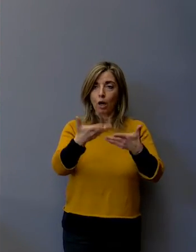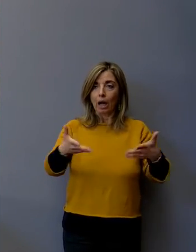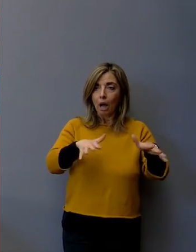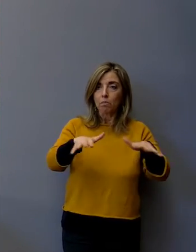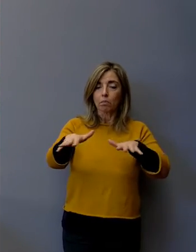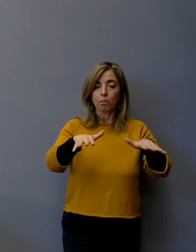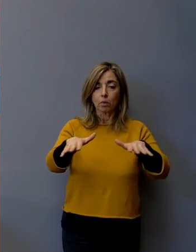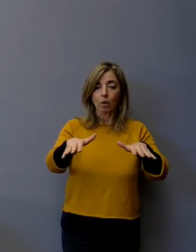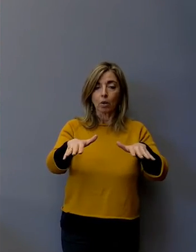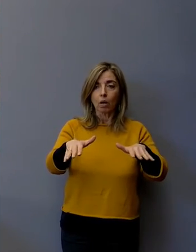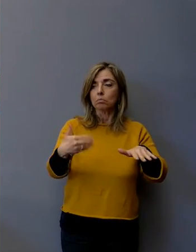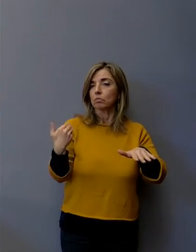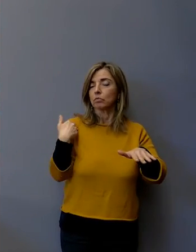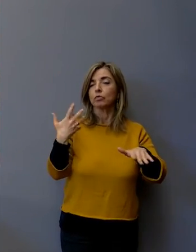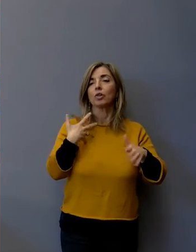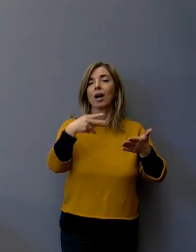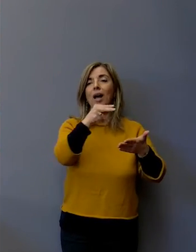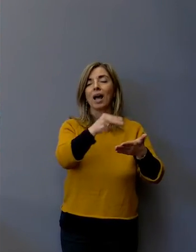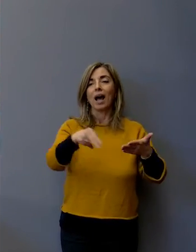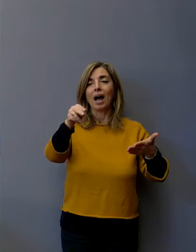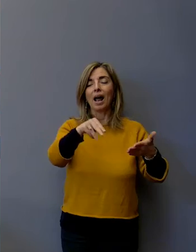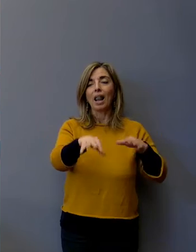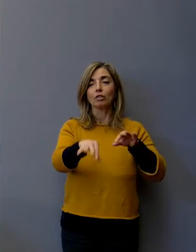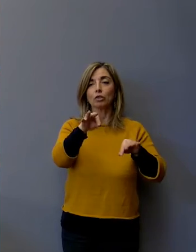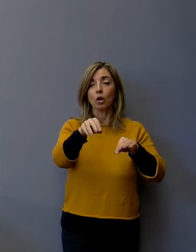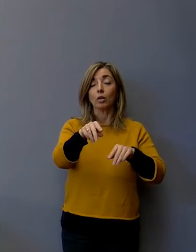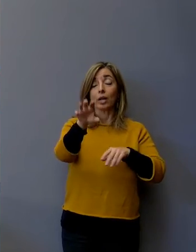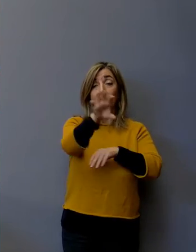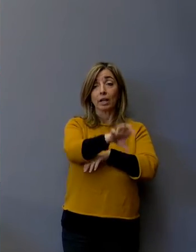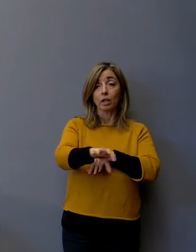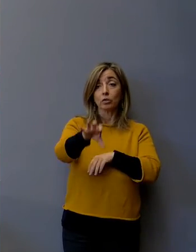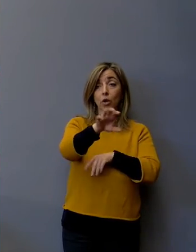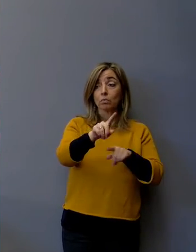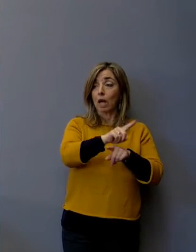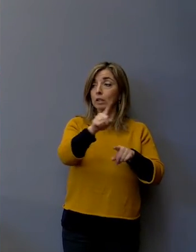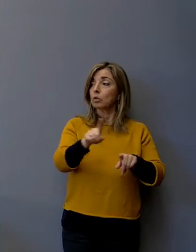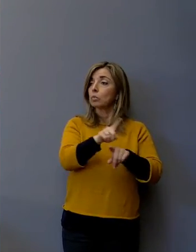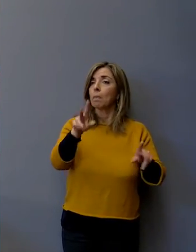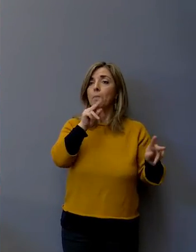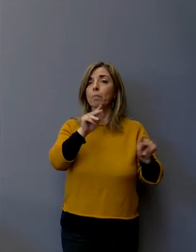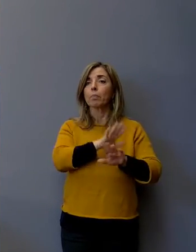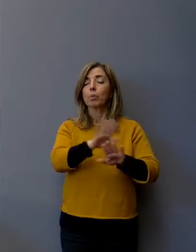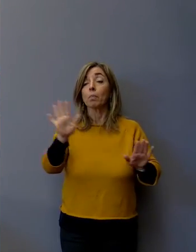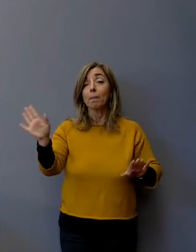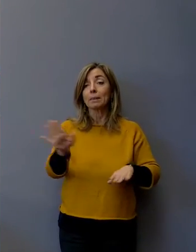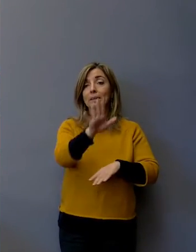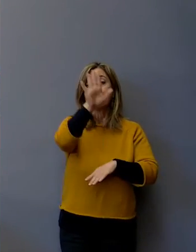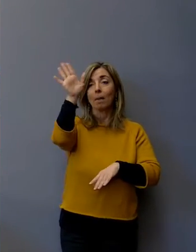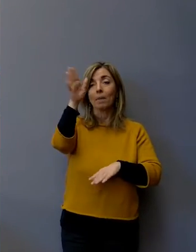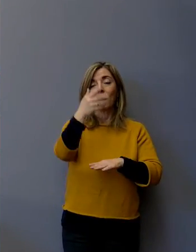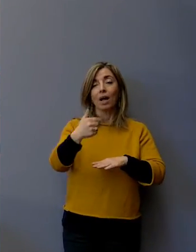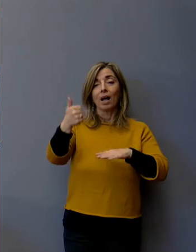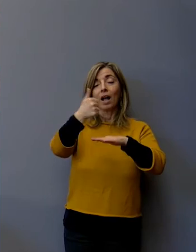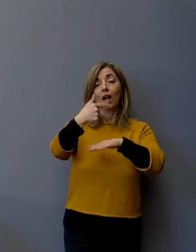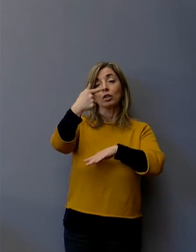nessuno ne parla più nessuno ne parla prima mi sembra che il governatore toti comunque sì di